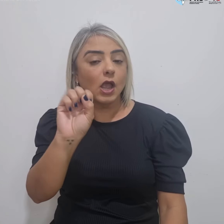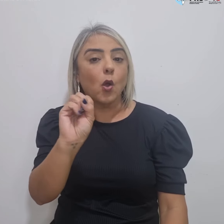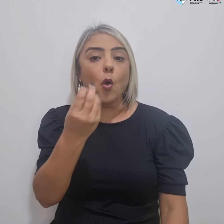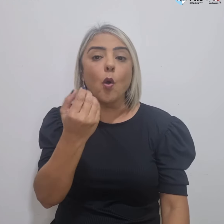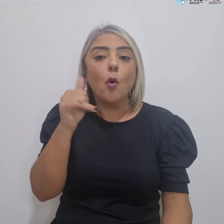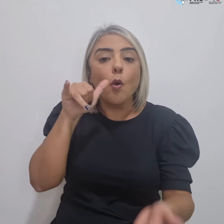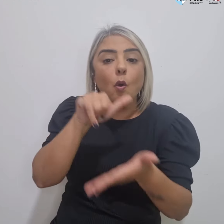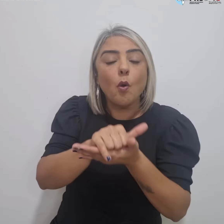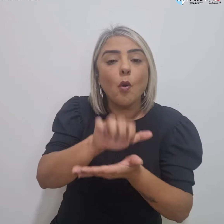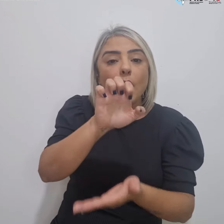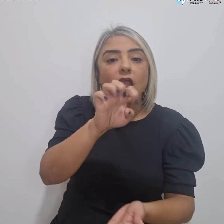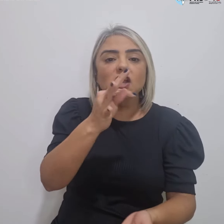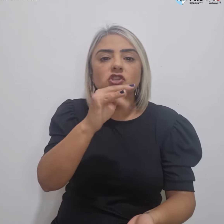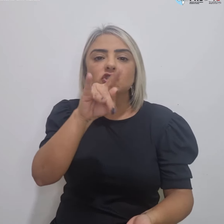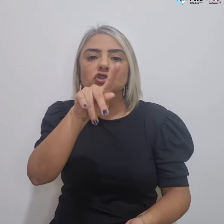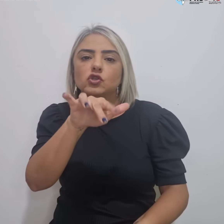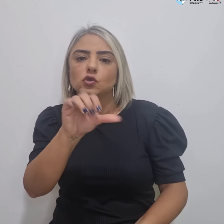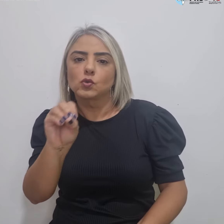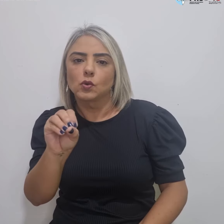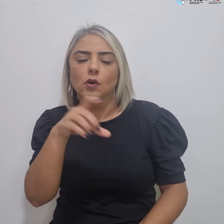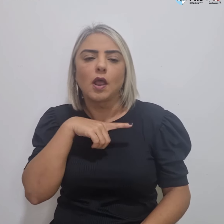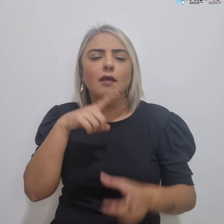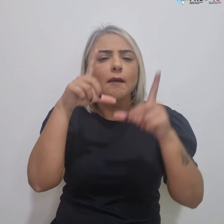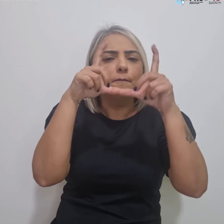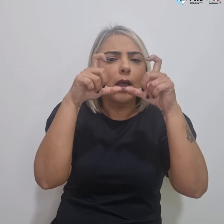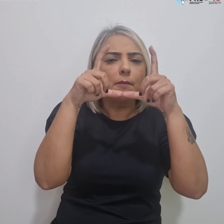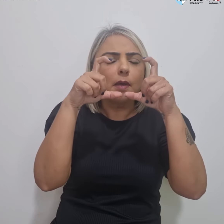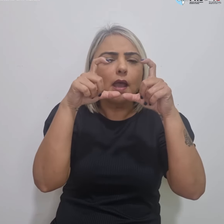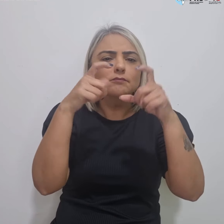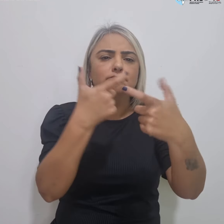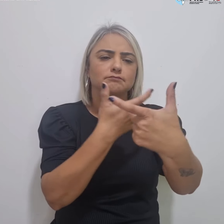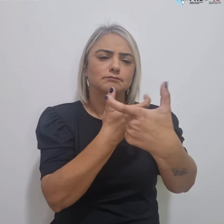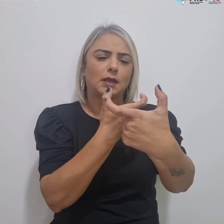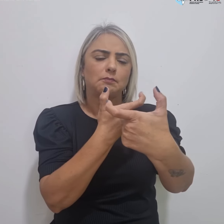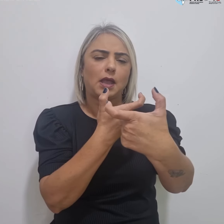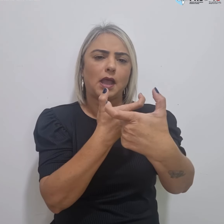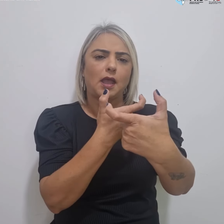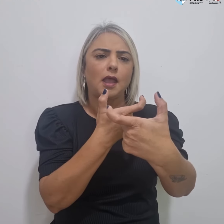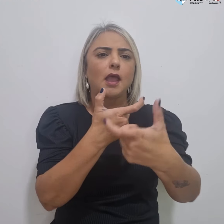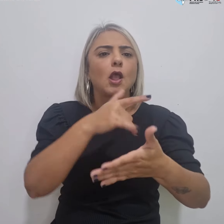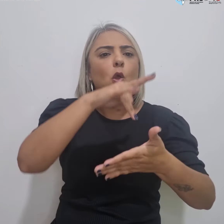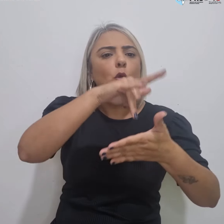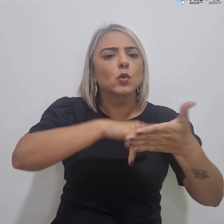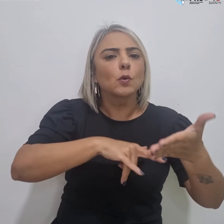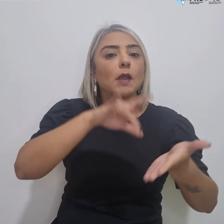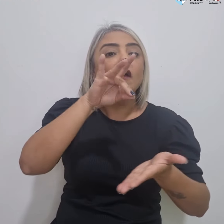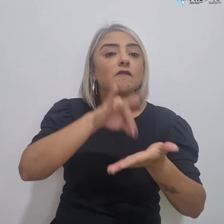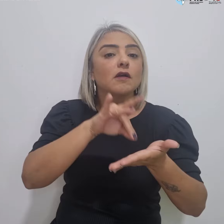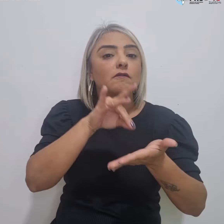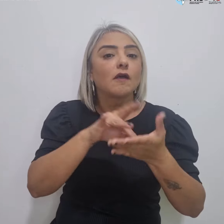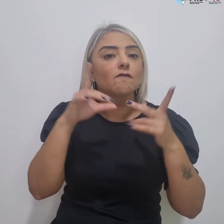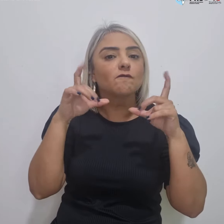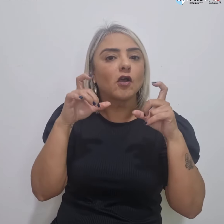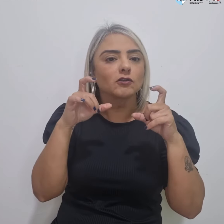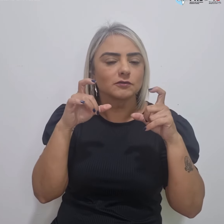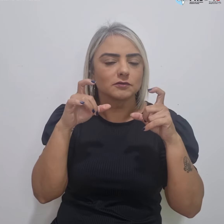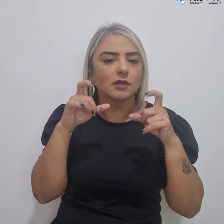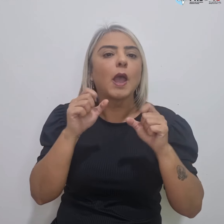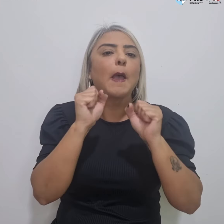e-título. Fotografe a frente e o verso de um documento oficial com foto. Pode ser o